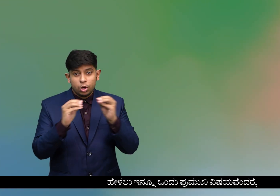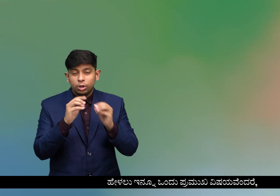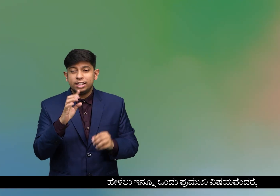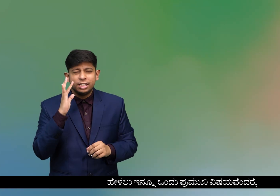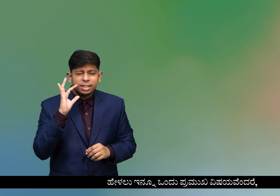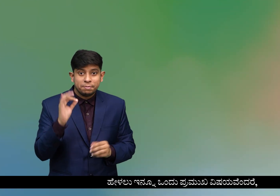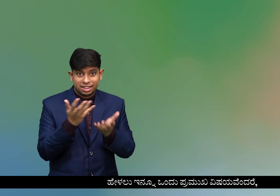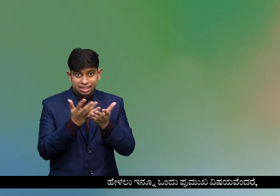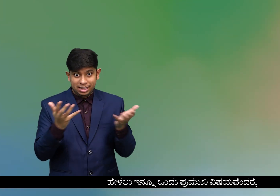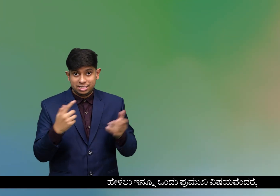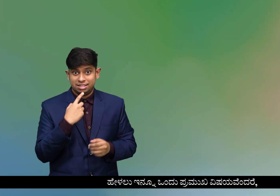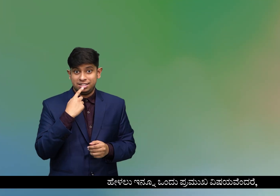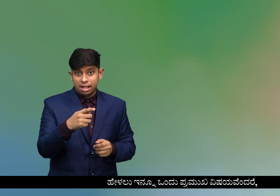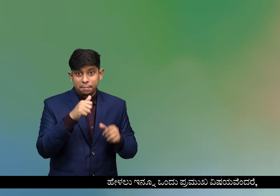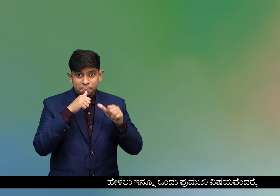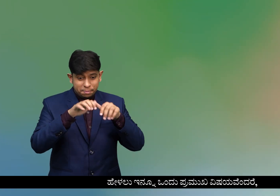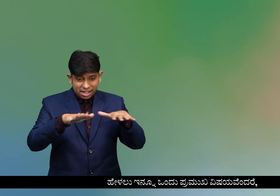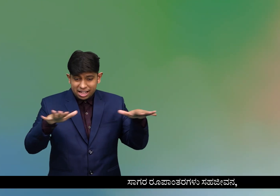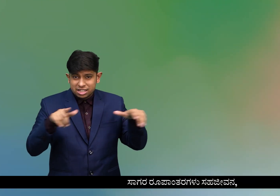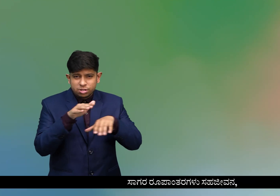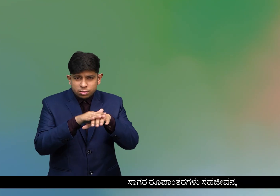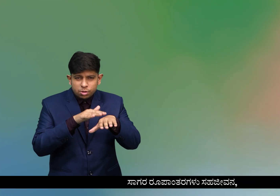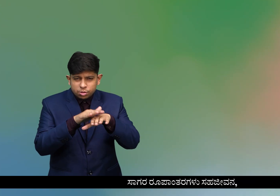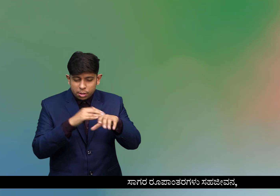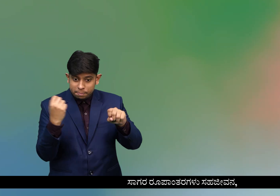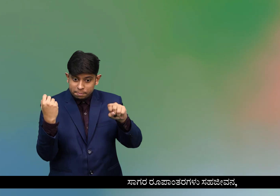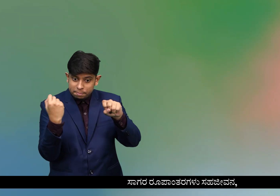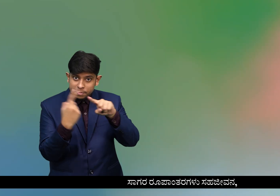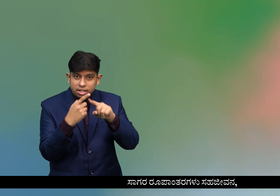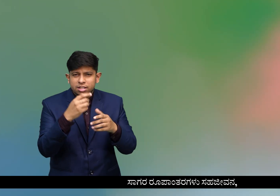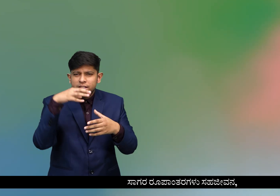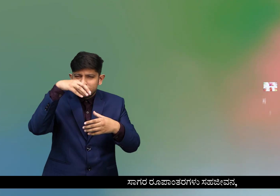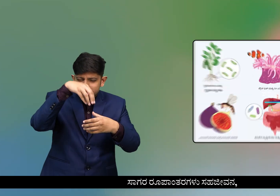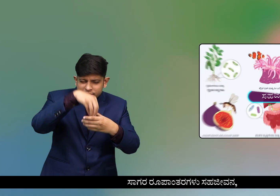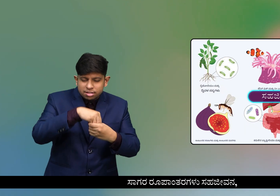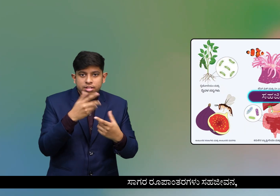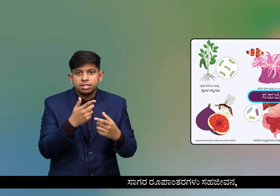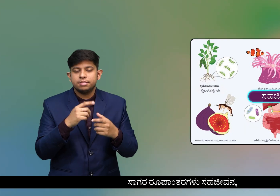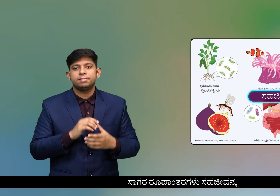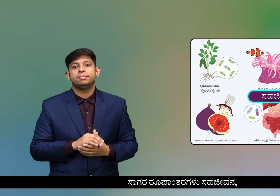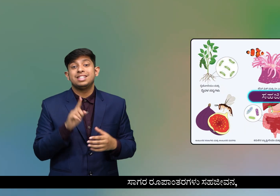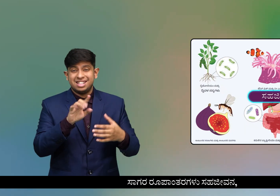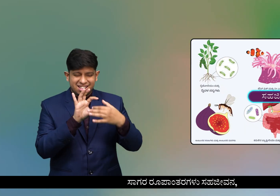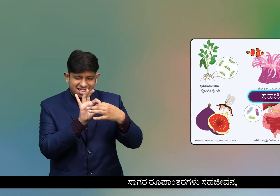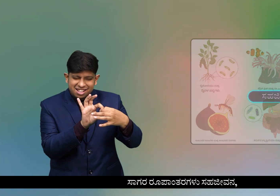ಹೇಳಲು ಇನ್ನೂ ಒಂದು ಪ್ರಮುಖ ವಿಷಯ ಏನಂದ್ರೆ, ಸಾಗರ ರೂಪಾಂತರಗಳು ಸಹಜೀವನ,